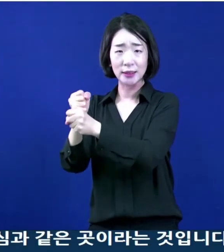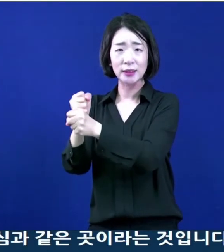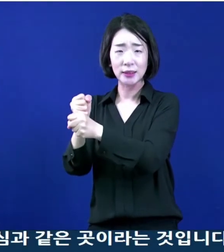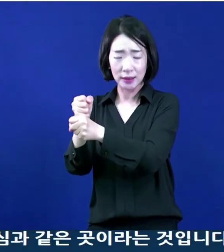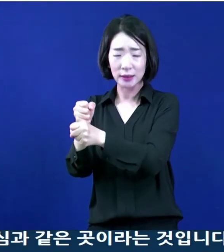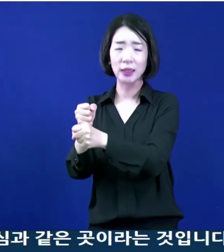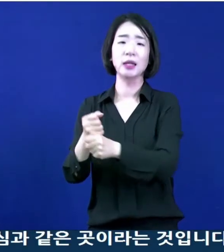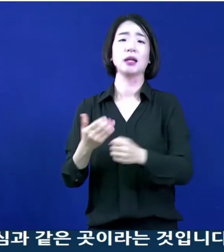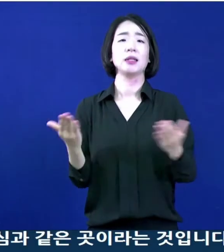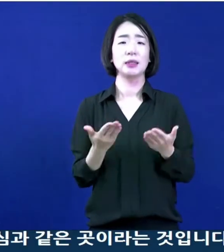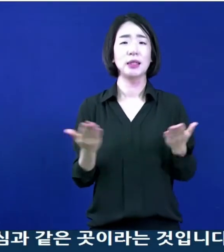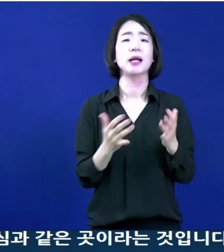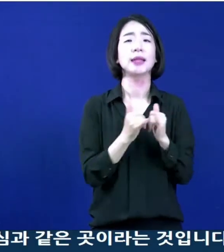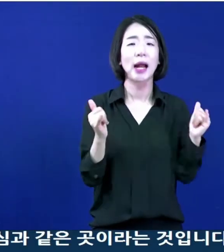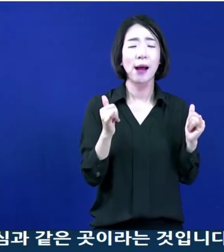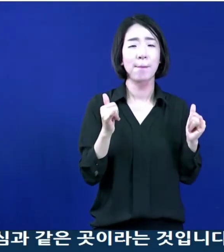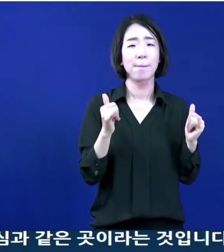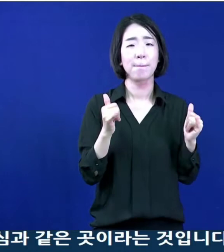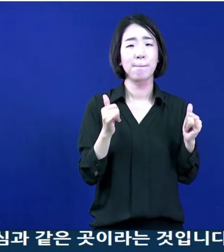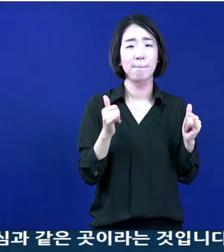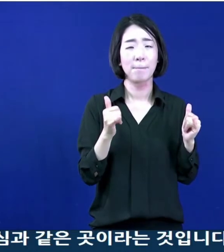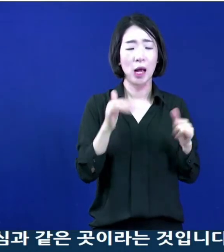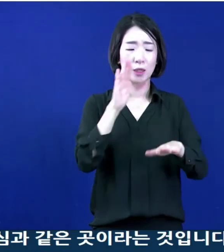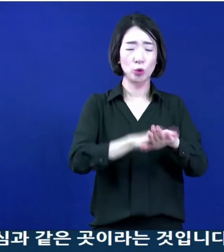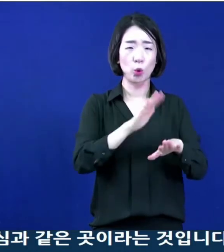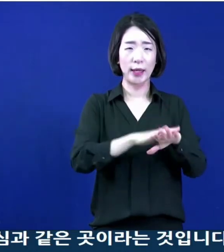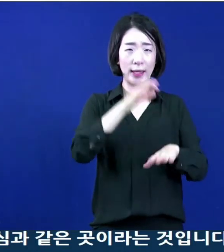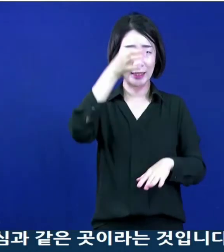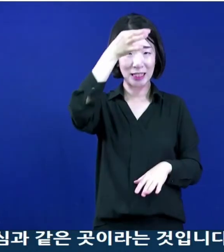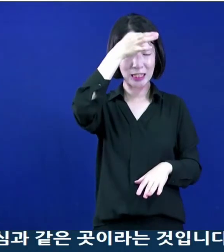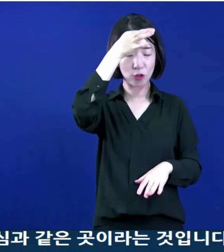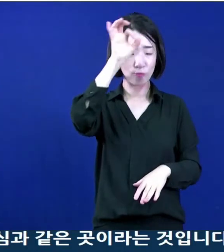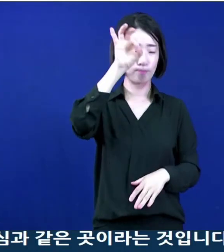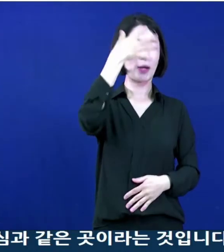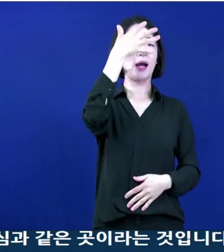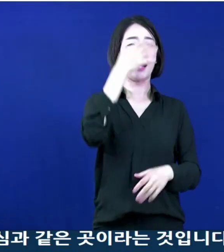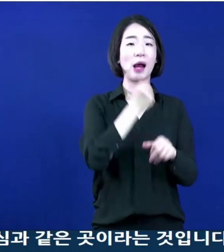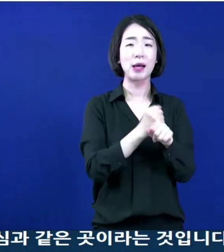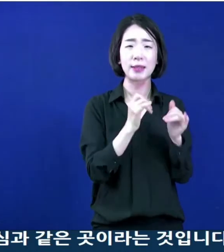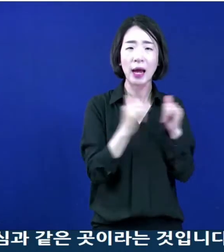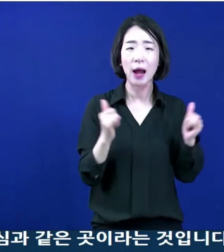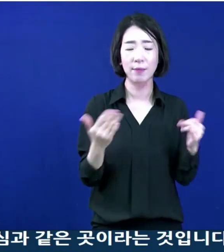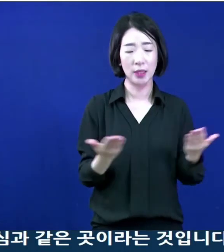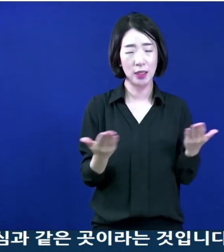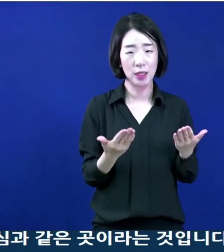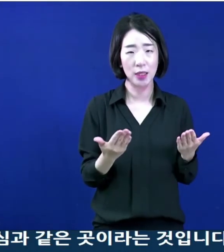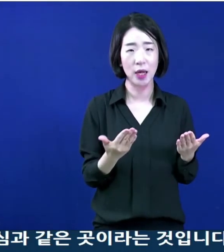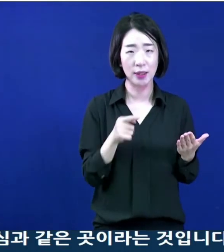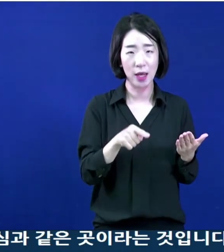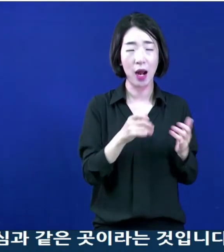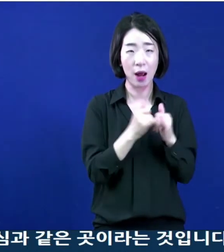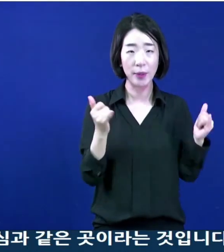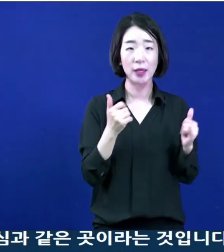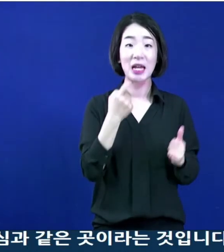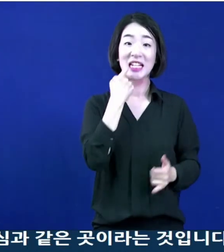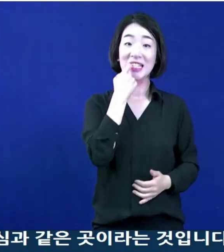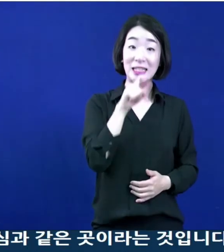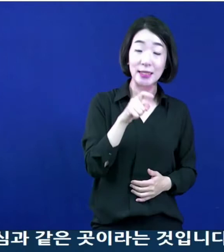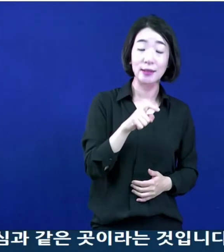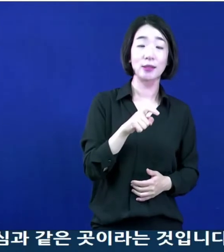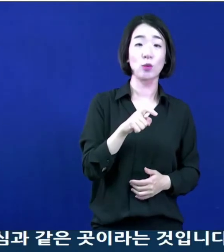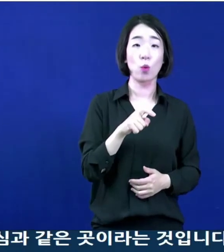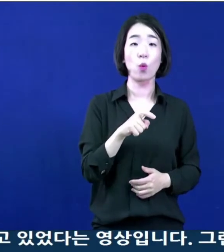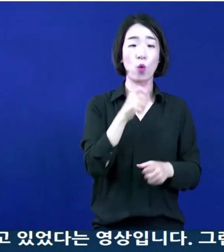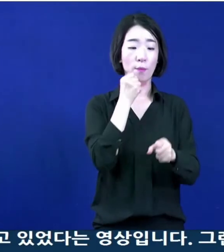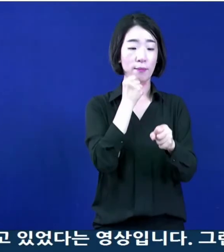아주 손기술이 좋아서 은을 가지고 아데미 여신, 아까 그건 돌로 된 건데 은으로 된 아데미